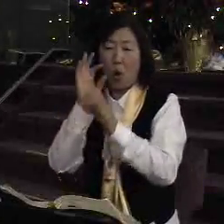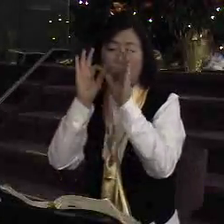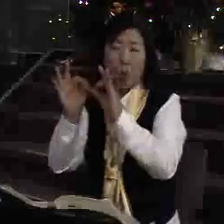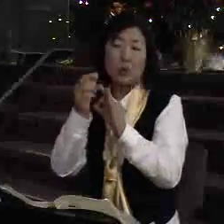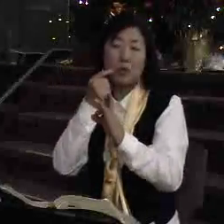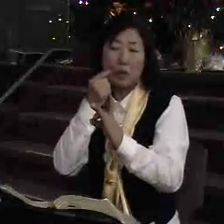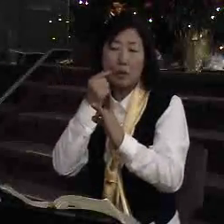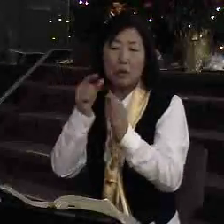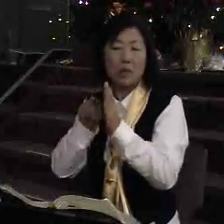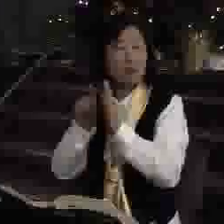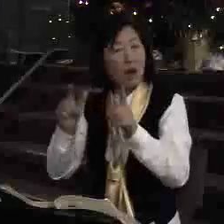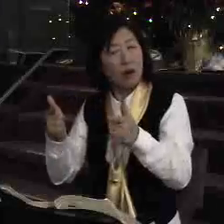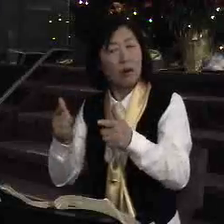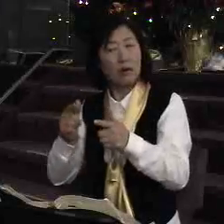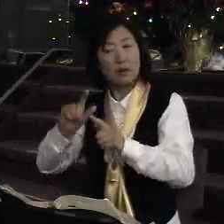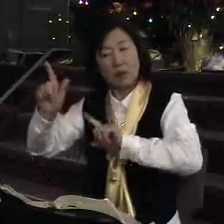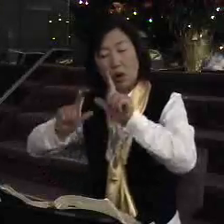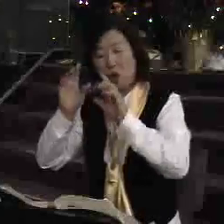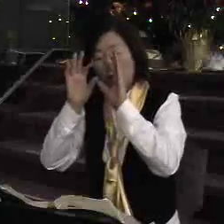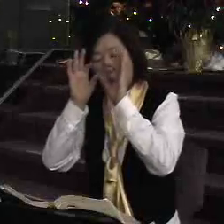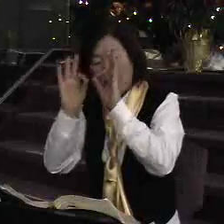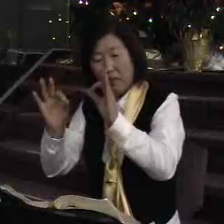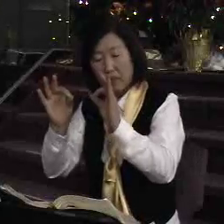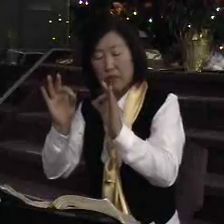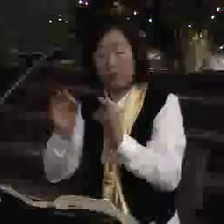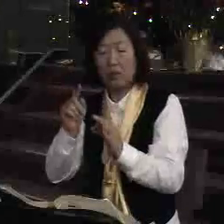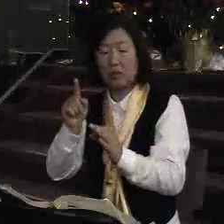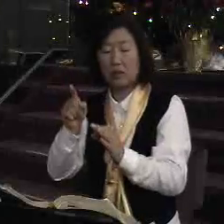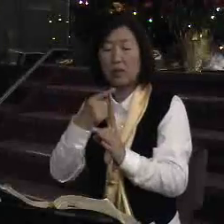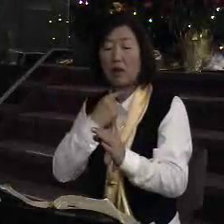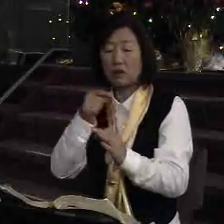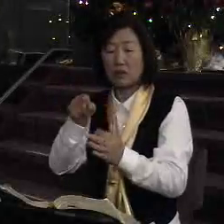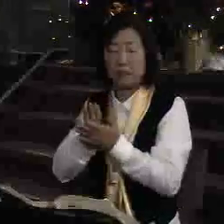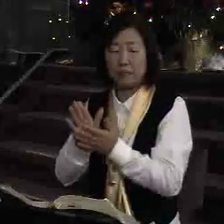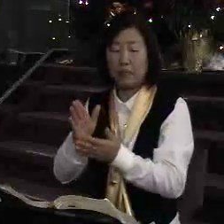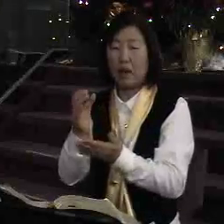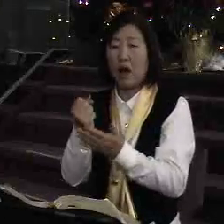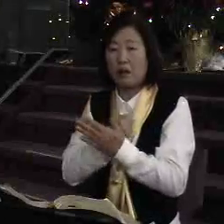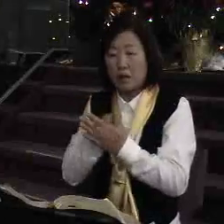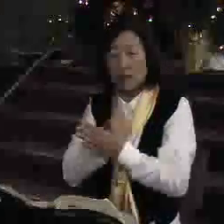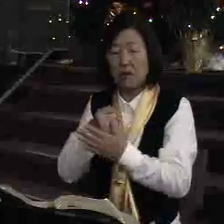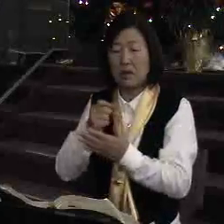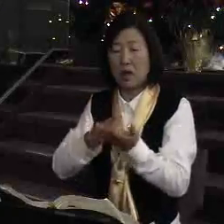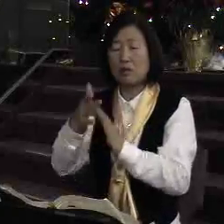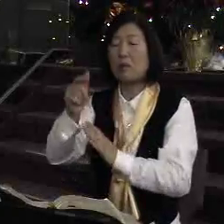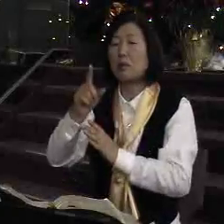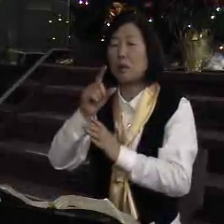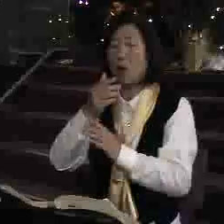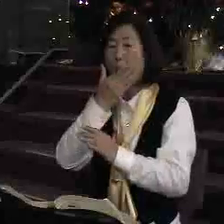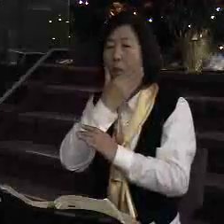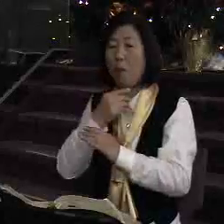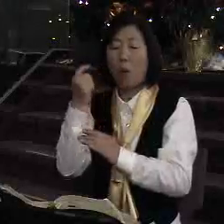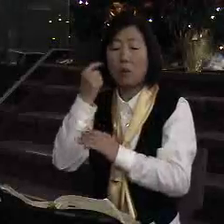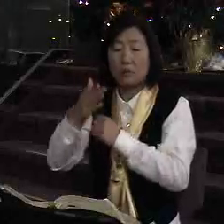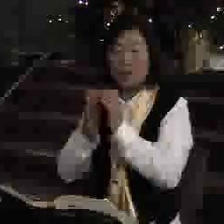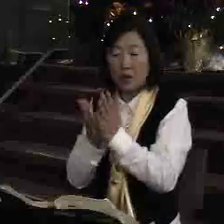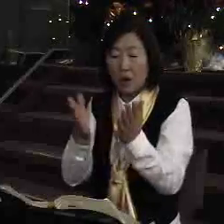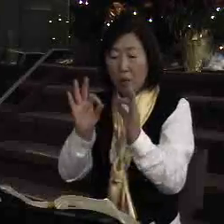못하면 안 믿으려고 하는 그 경향을 보셨던 거예요. 이게 안타까운 것이죠. 예수님이 무슨 말씀하셨죠? 복음서에